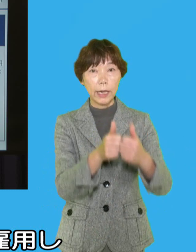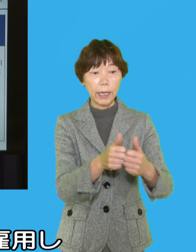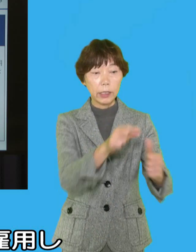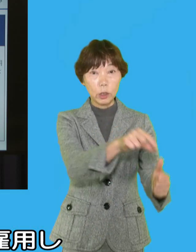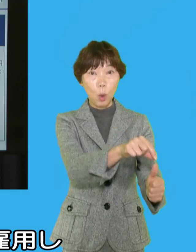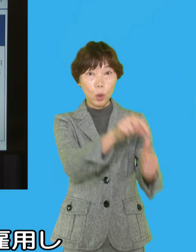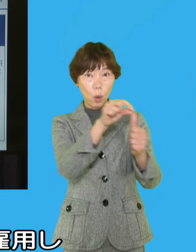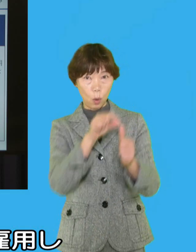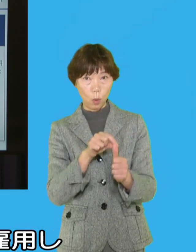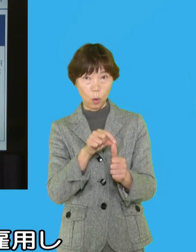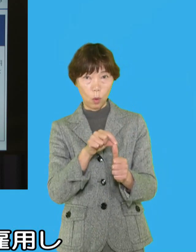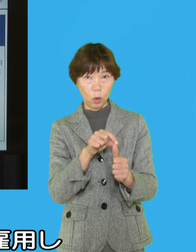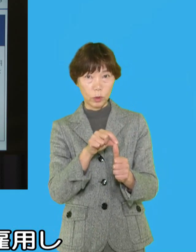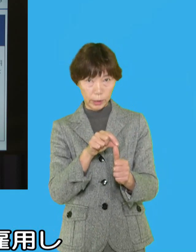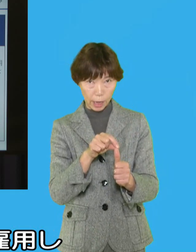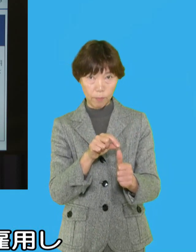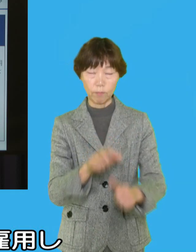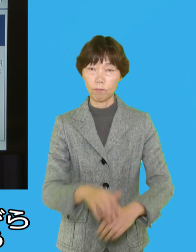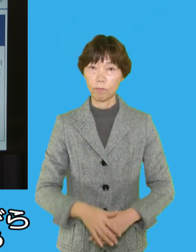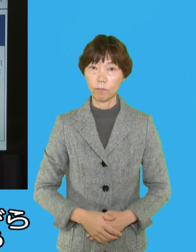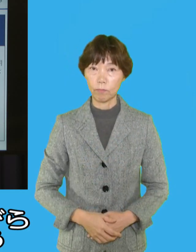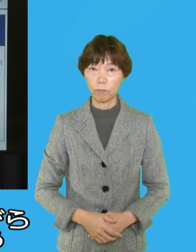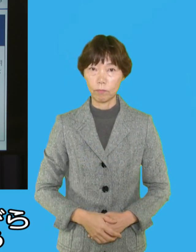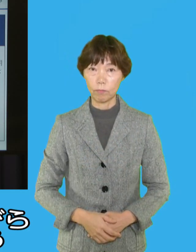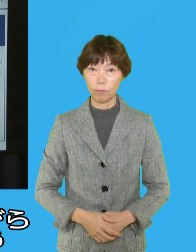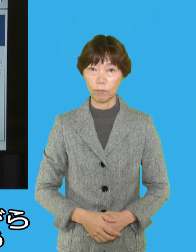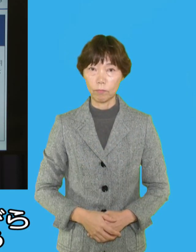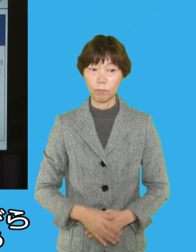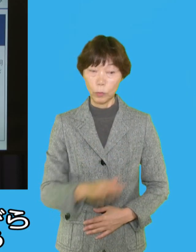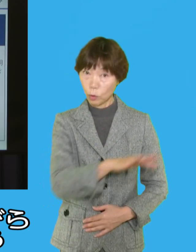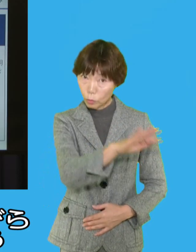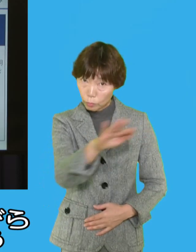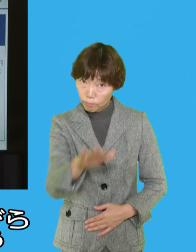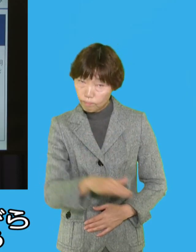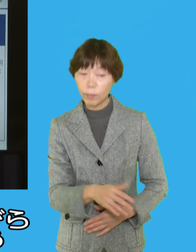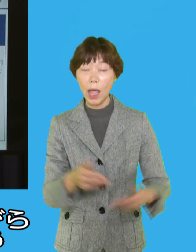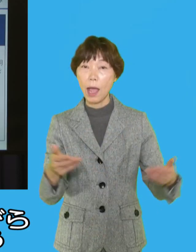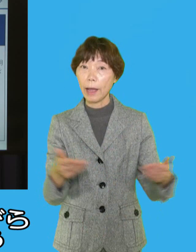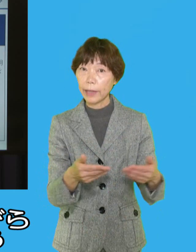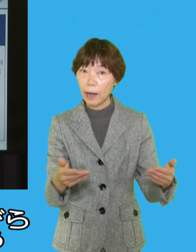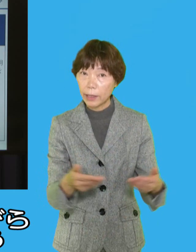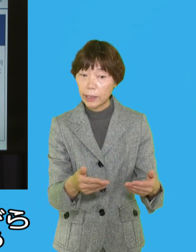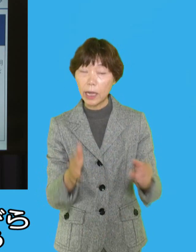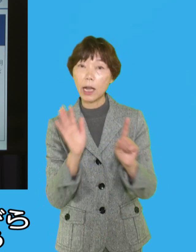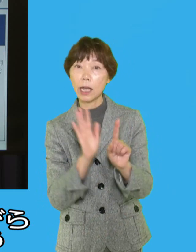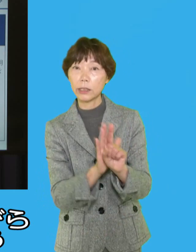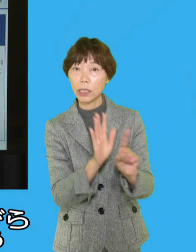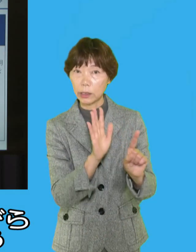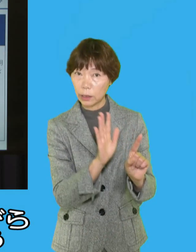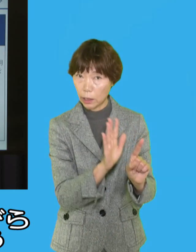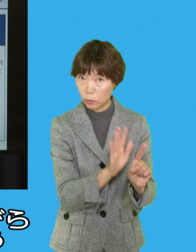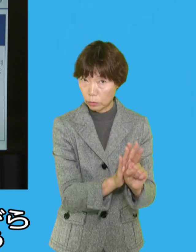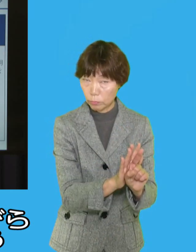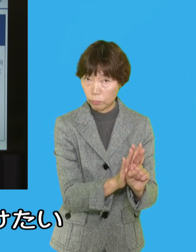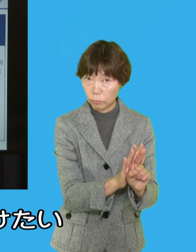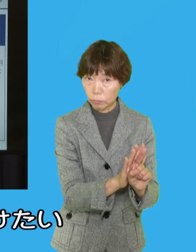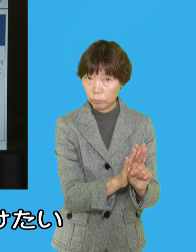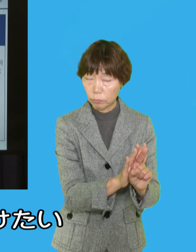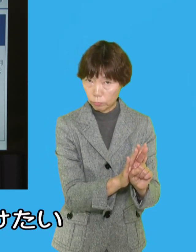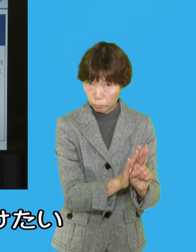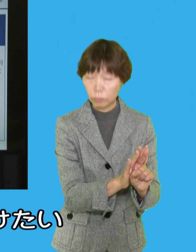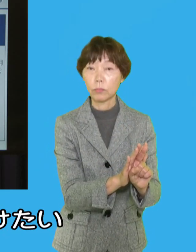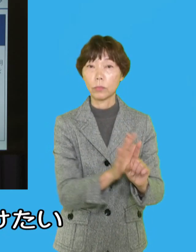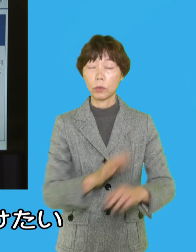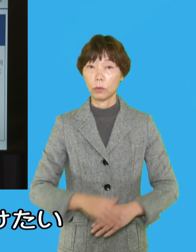として、雇用いたしまして、でその方々を、働きながらこう支援していくというような形